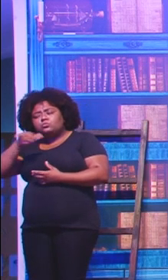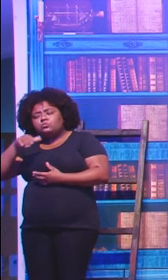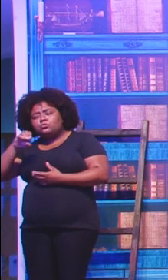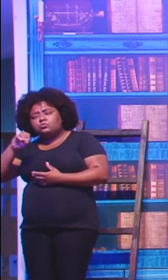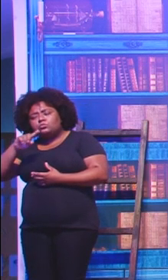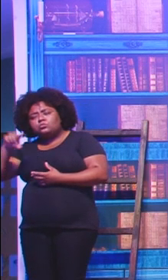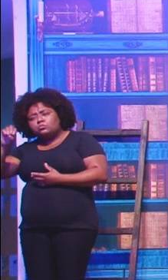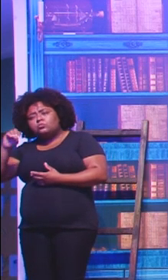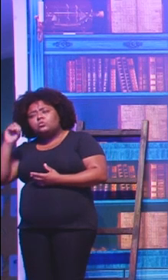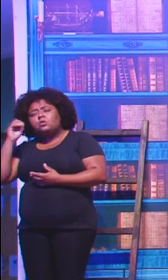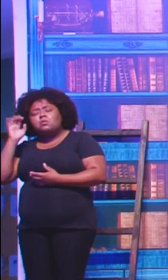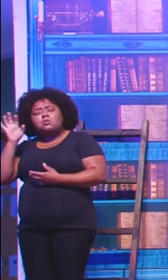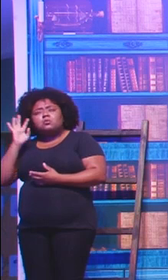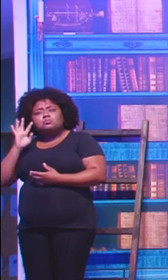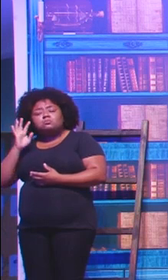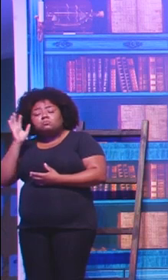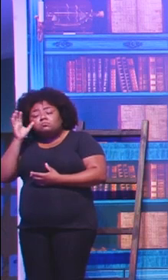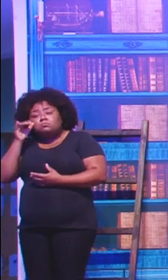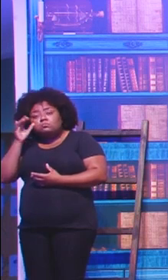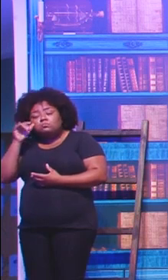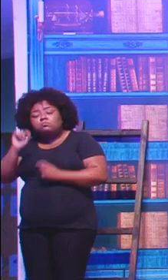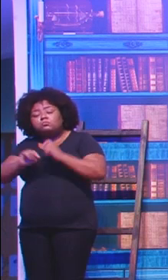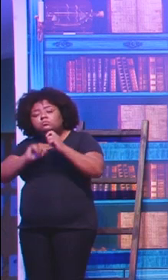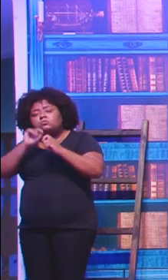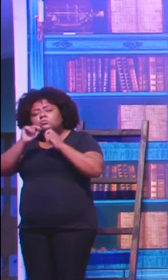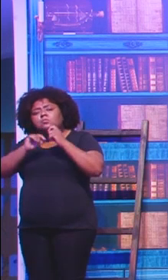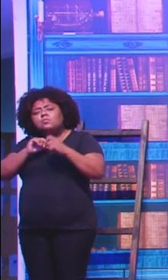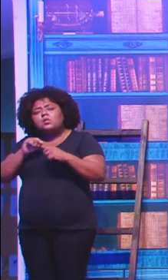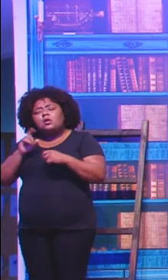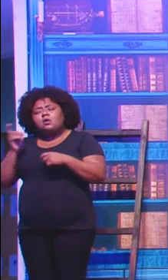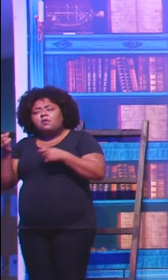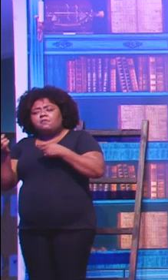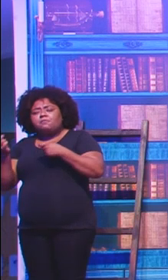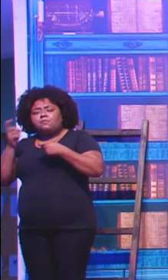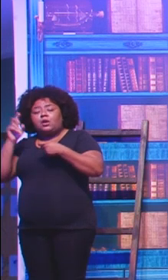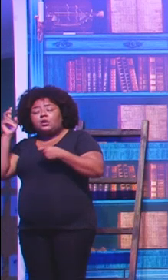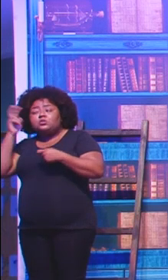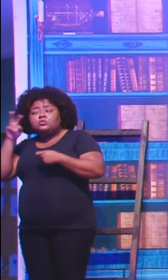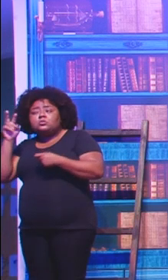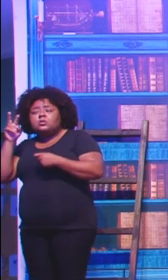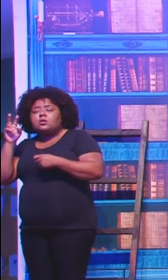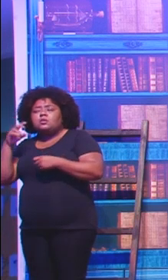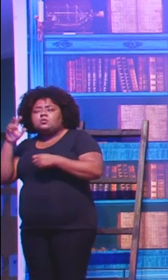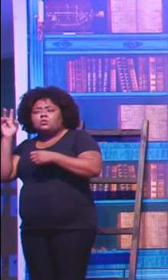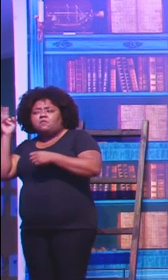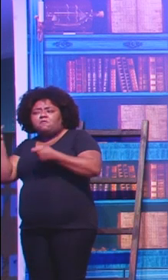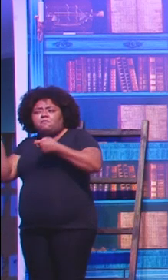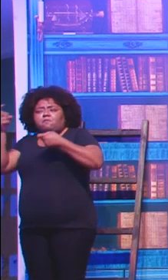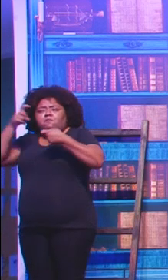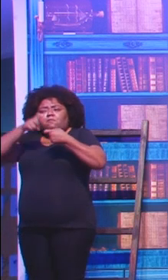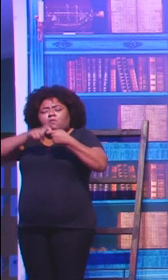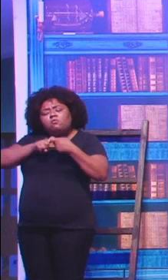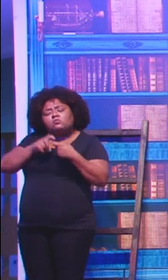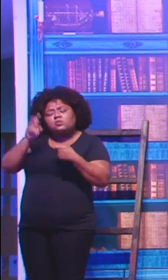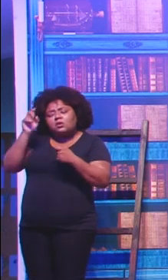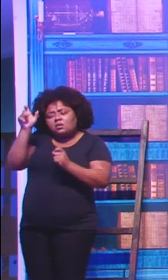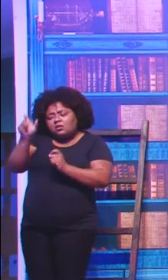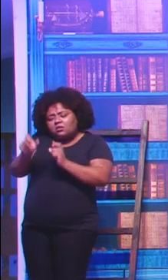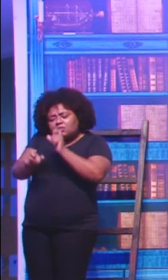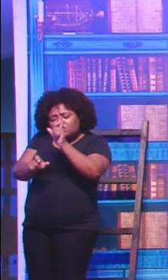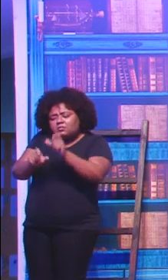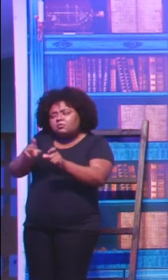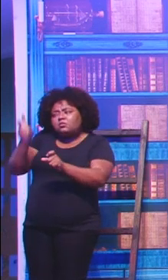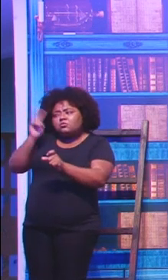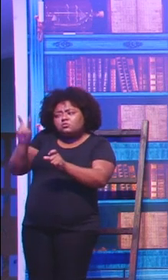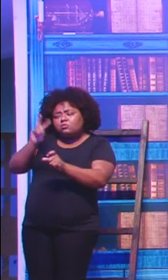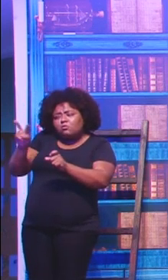interessantíssima, que é o fato dele resgatar um pouco desse estilo, não é? da história, digamos,